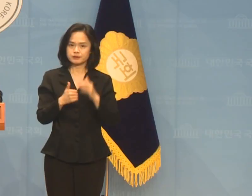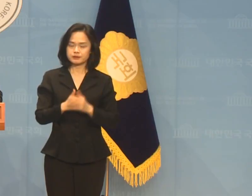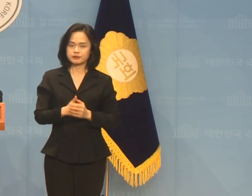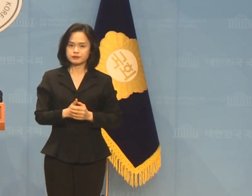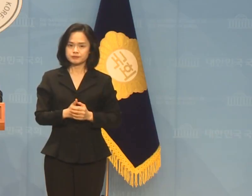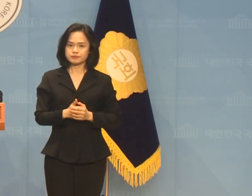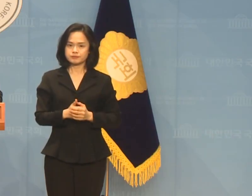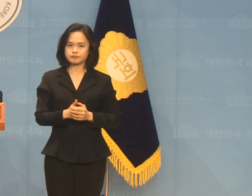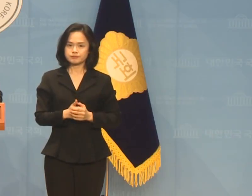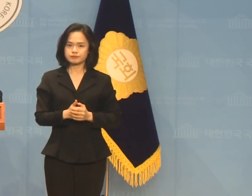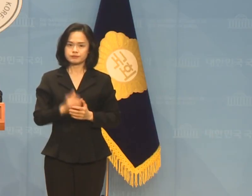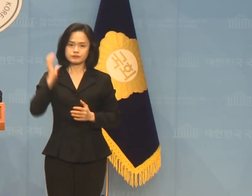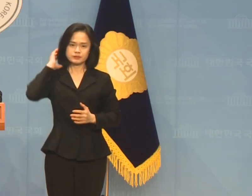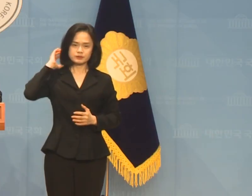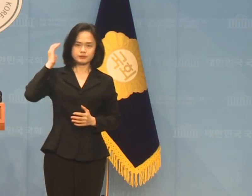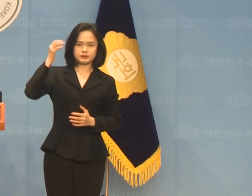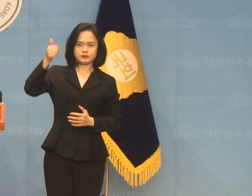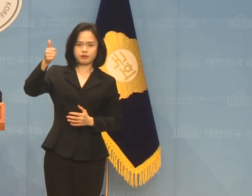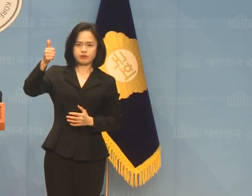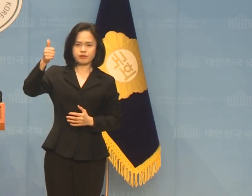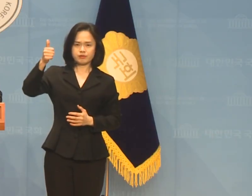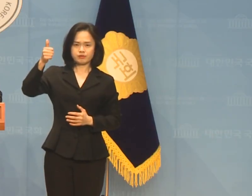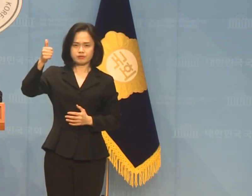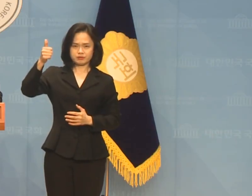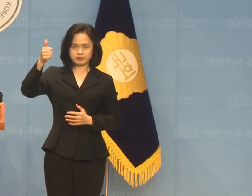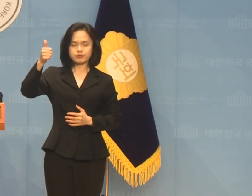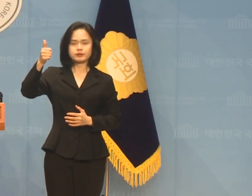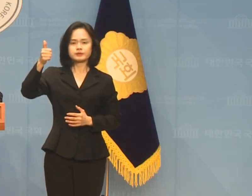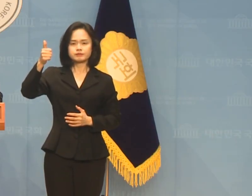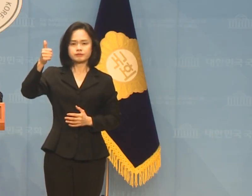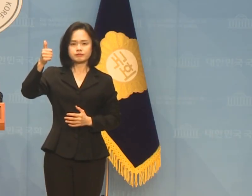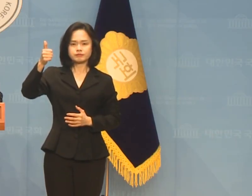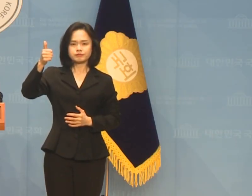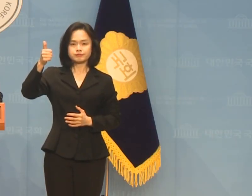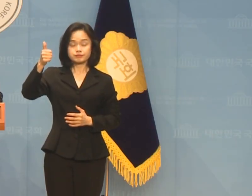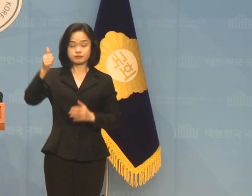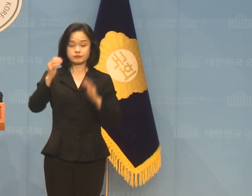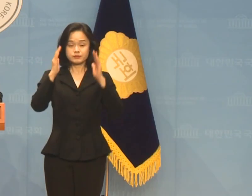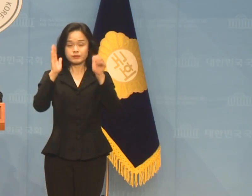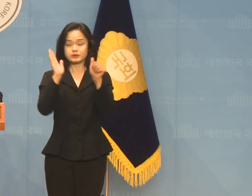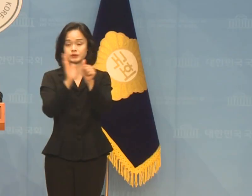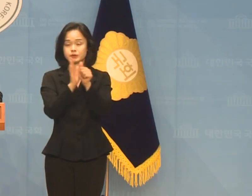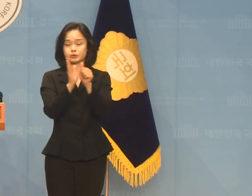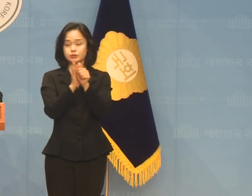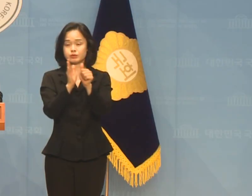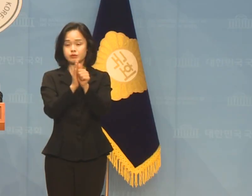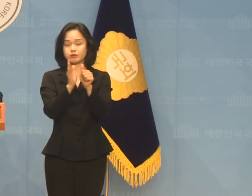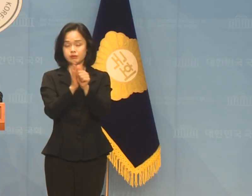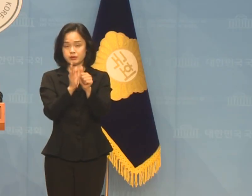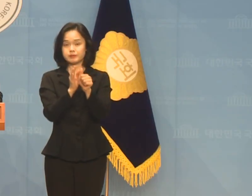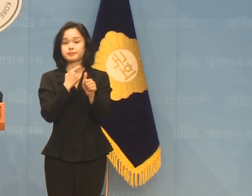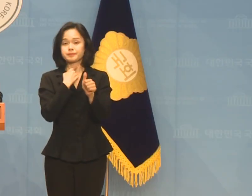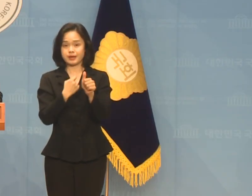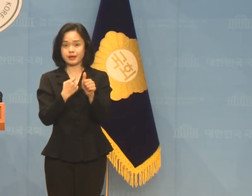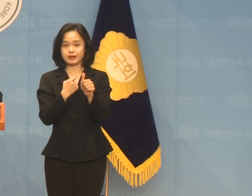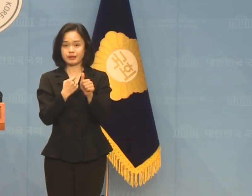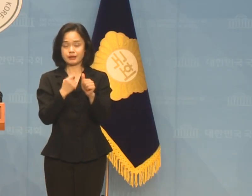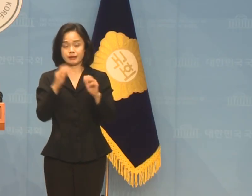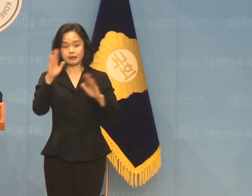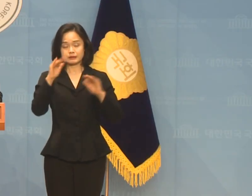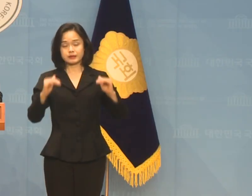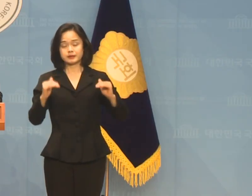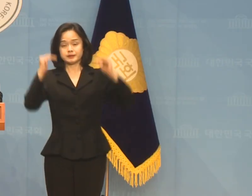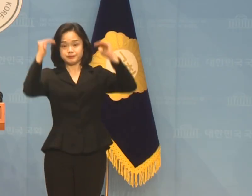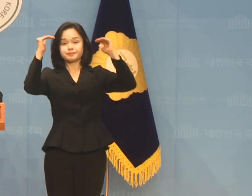심어놓은 김일성 장학생들과 또 주사파, 그리고 중국 통일전선